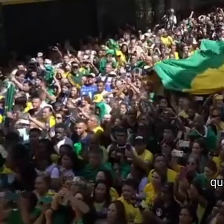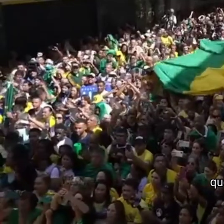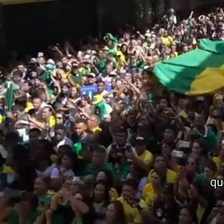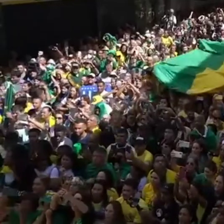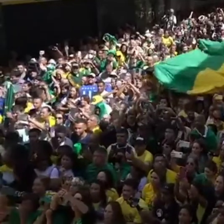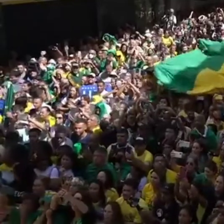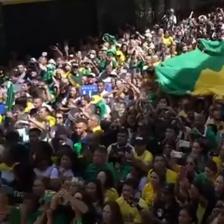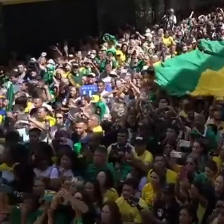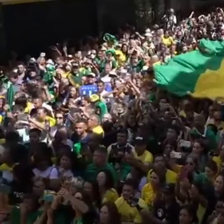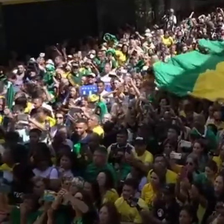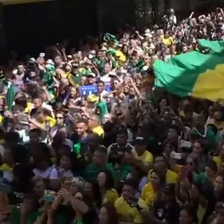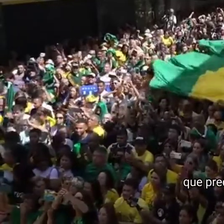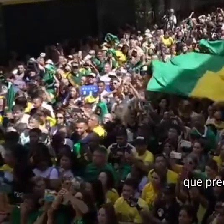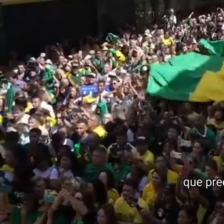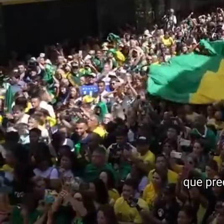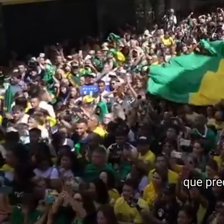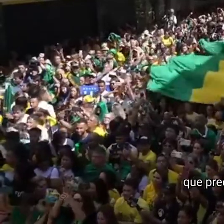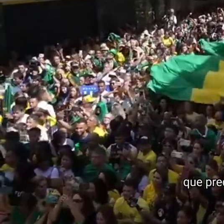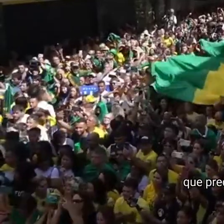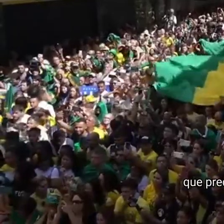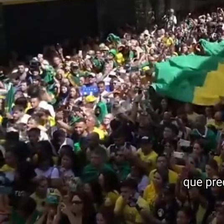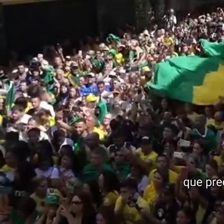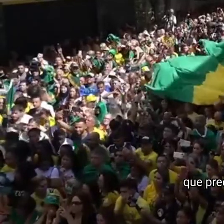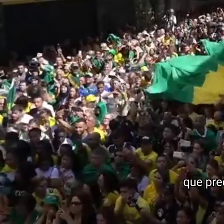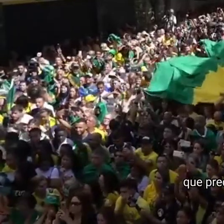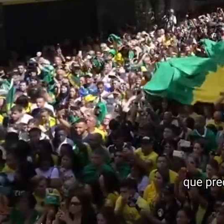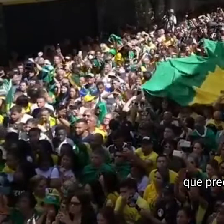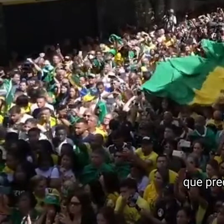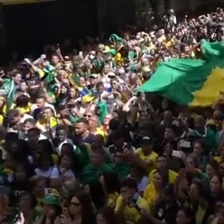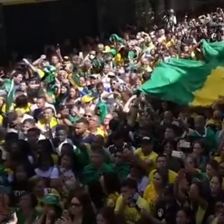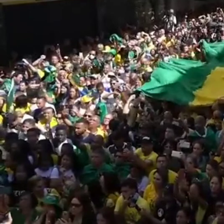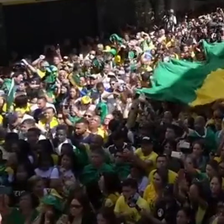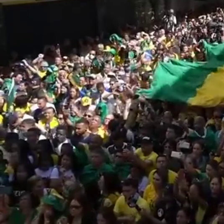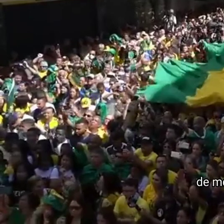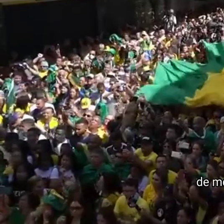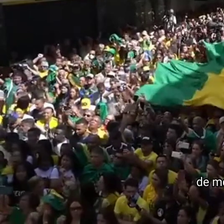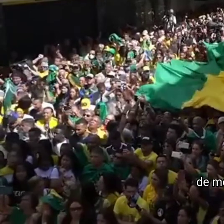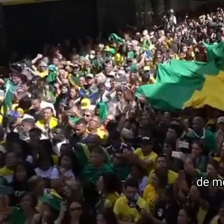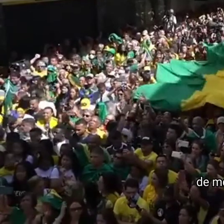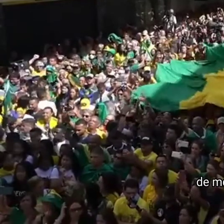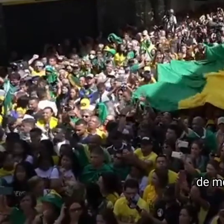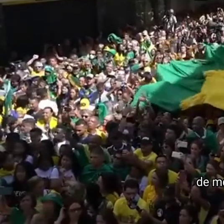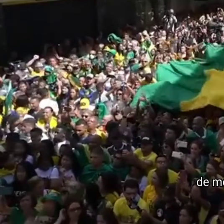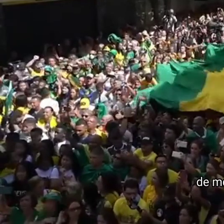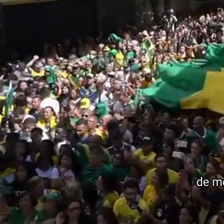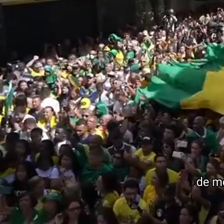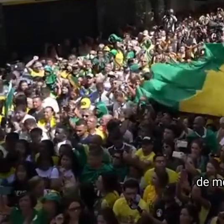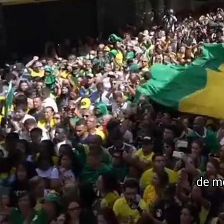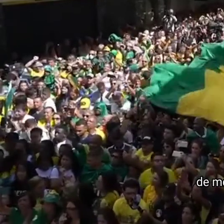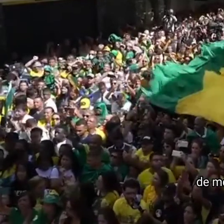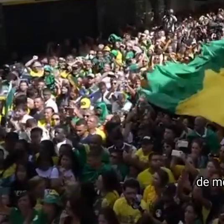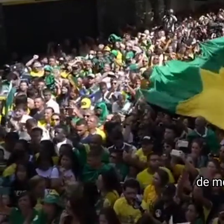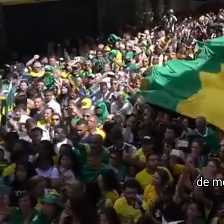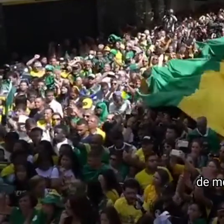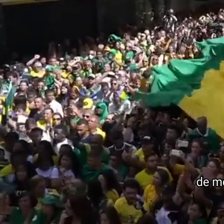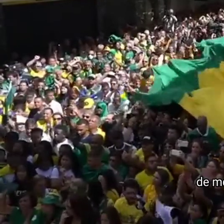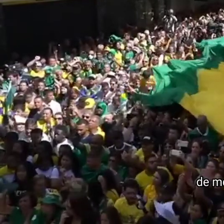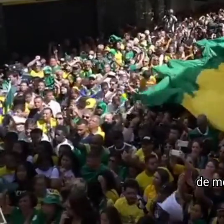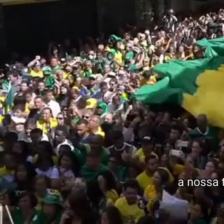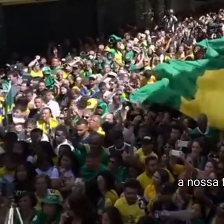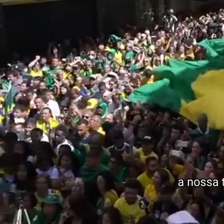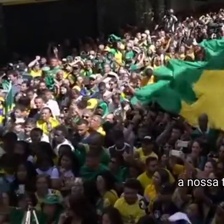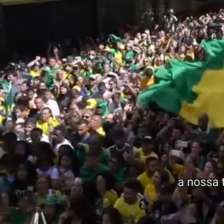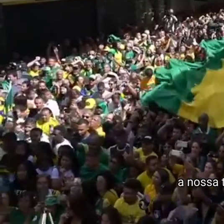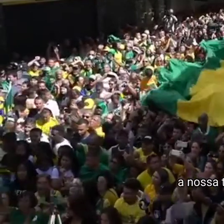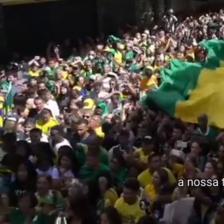ser liberto, que precisa sair dessas amarras. De mentira, de